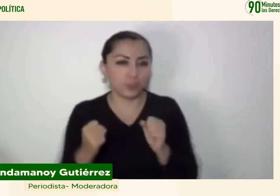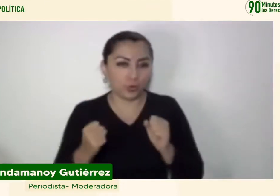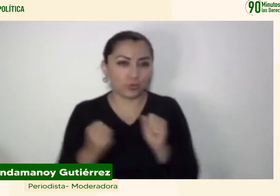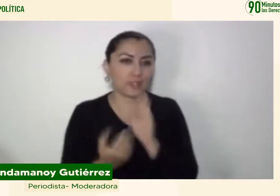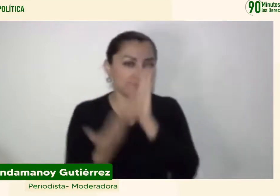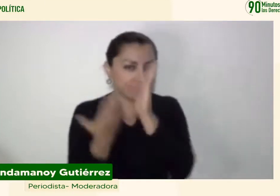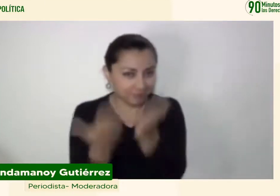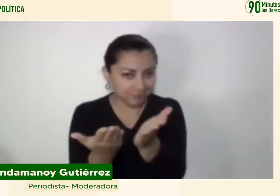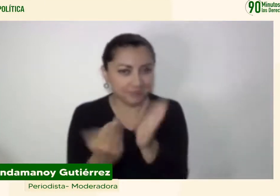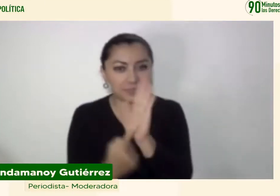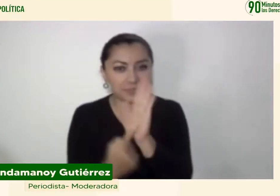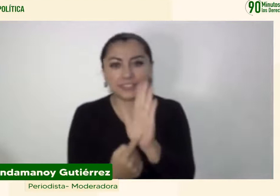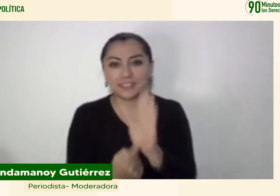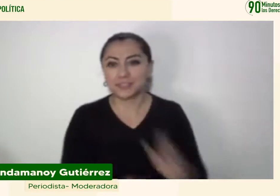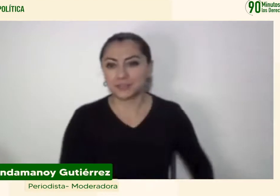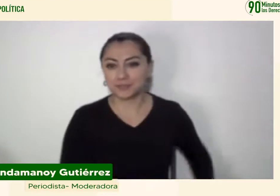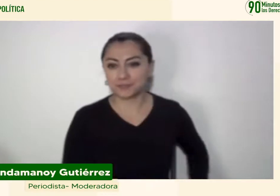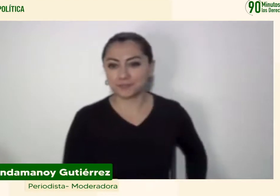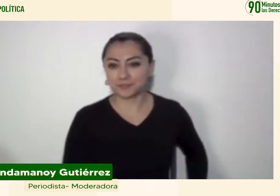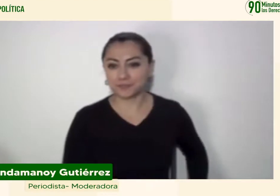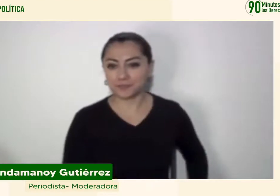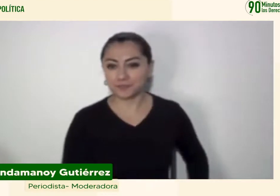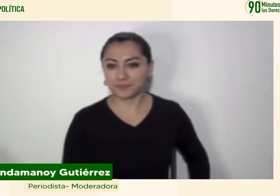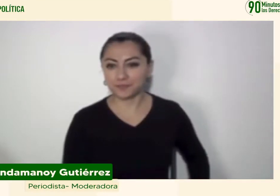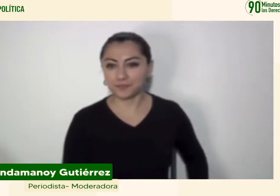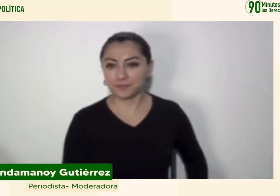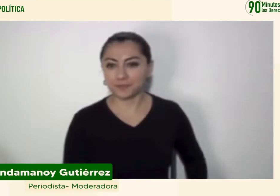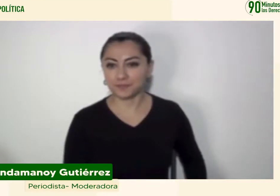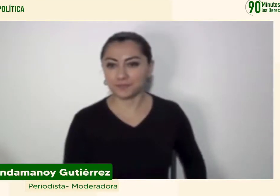y pues reside en bogotá adelante y omar